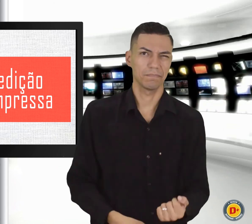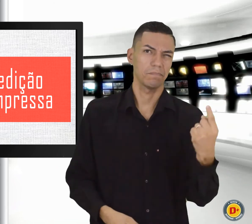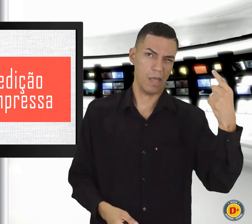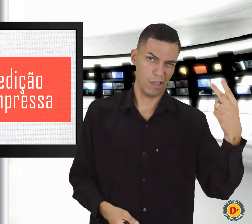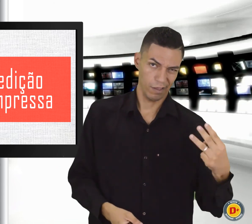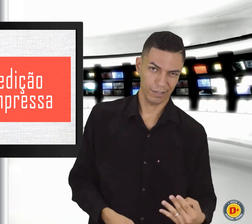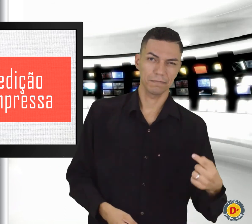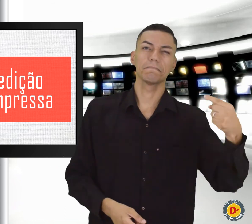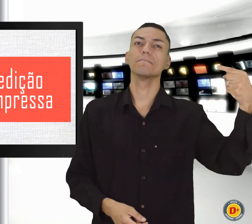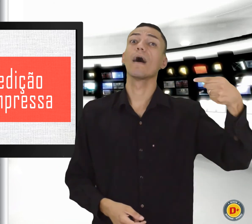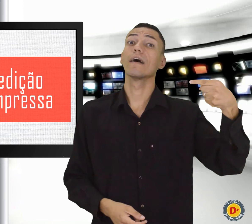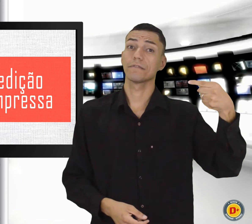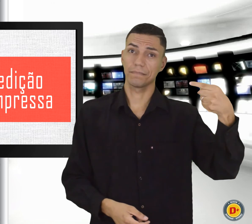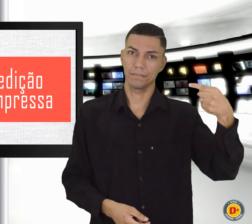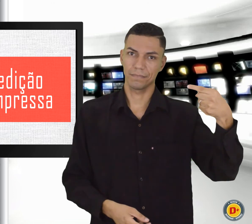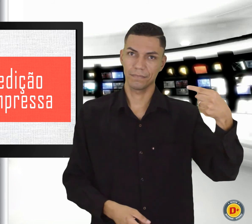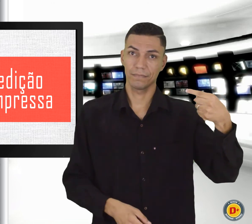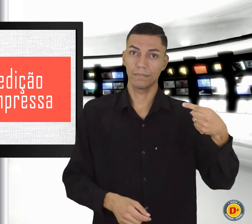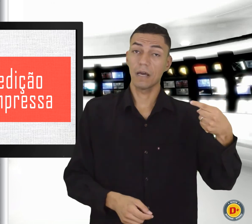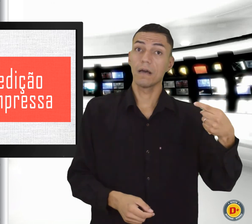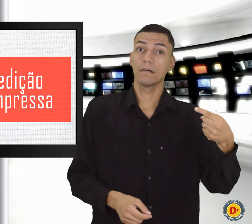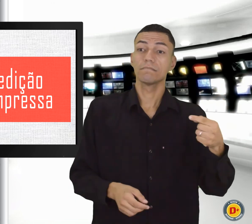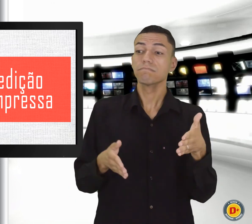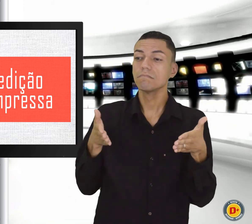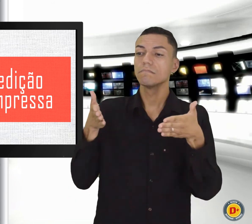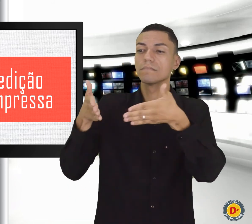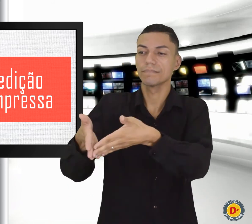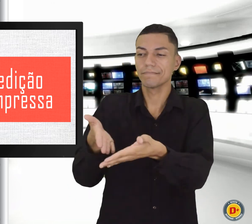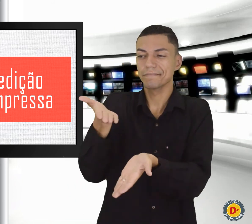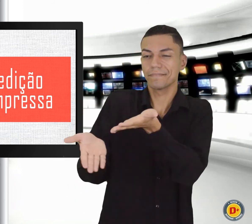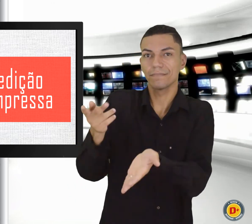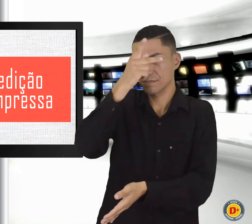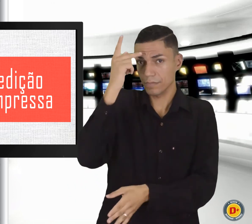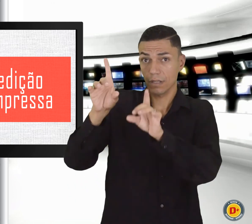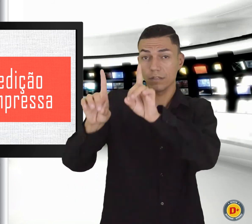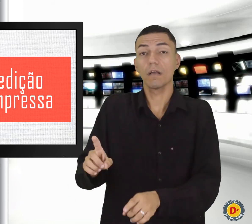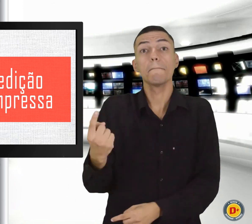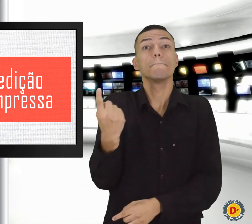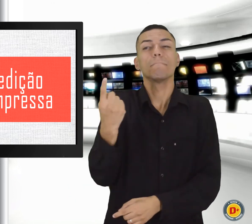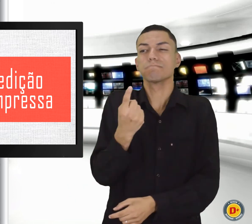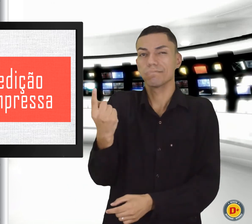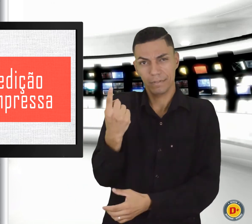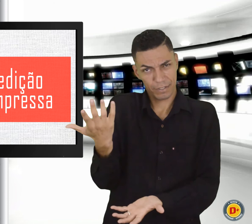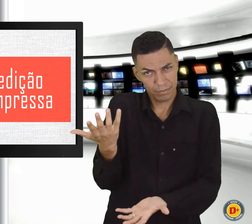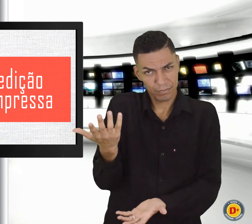Prioridade no atendimento à pessoa com deficiência com maior dificuldade de inserção no campo de